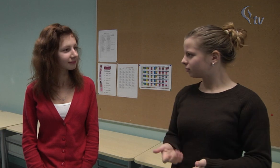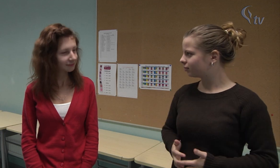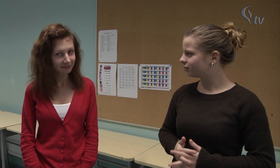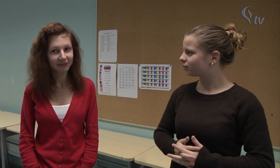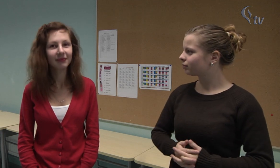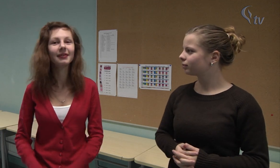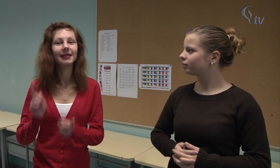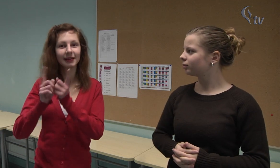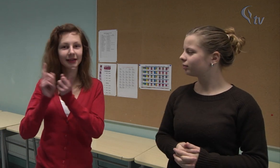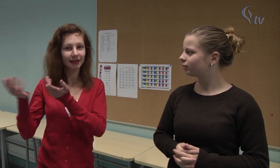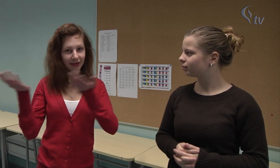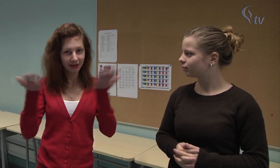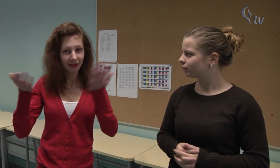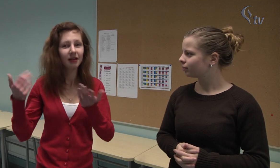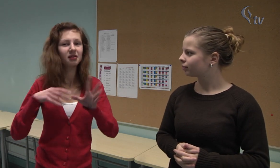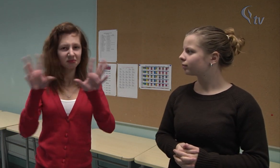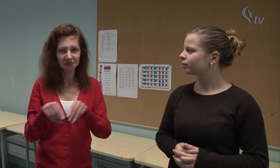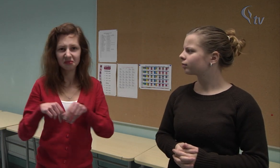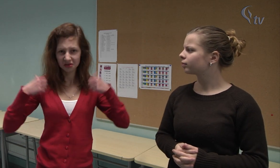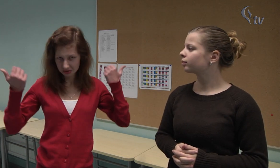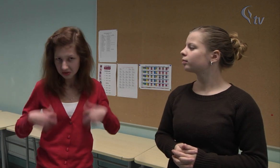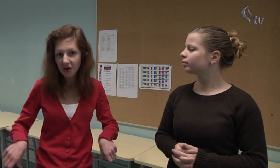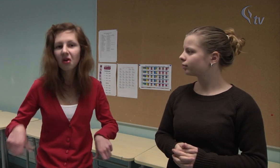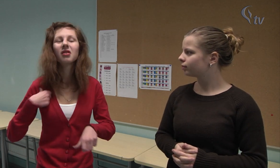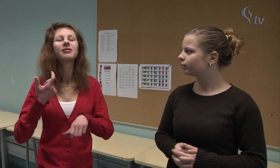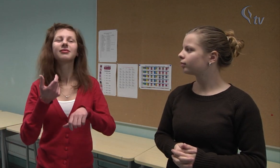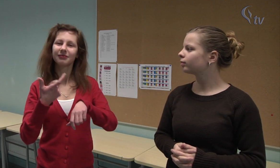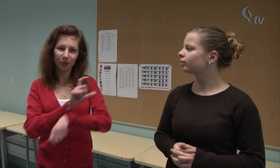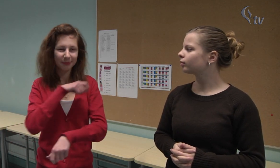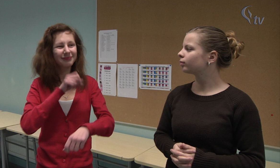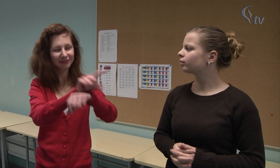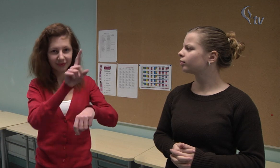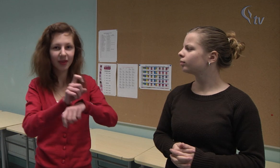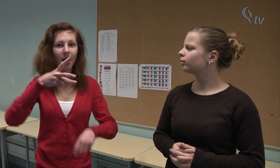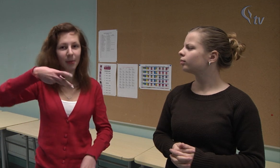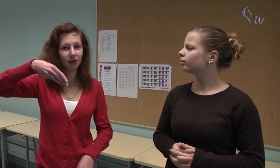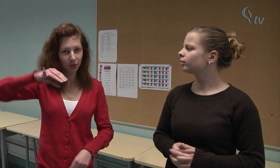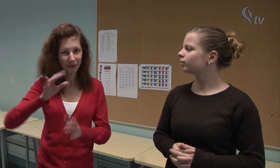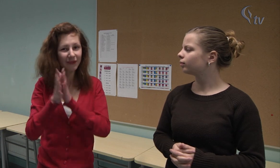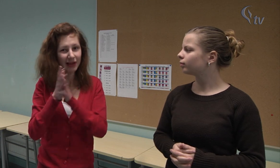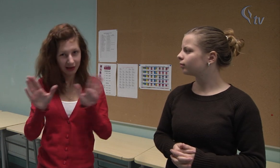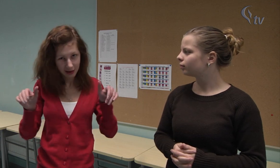saanud? Ja kokkuvõttes ma olen tõlketeenusega rahul, kui ma olen tellinud MTÜ viipelennust